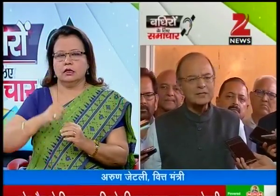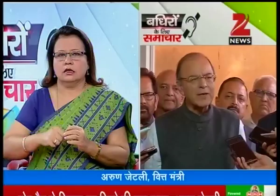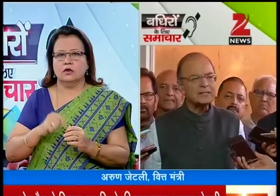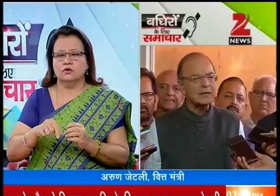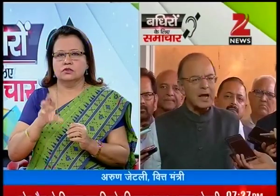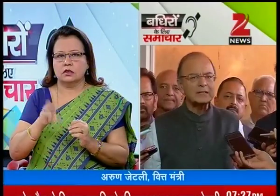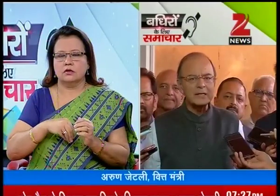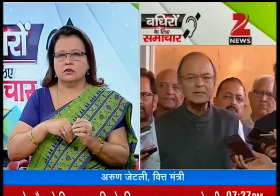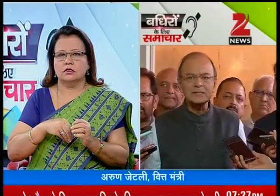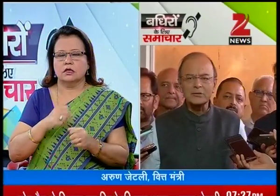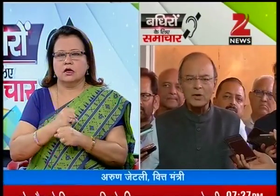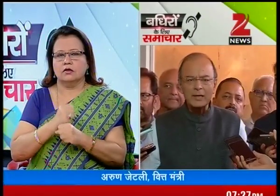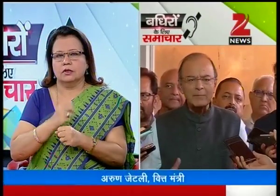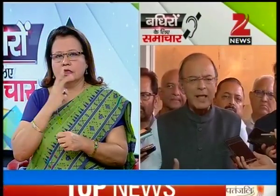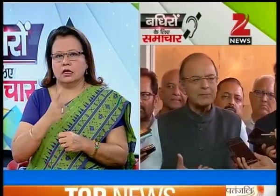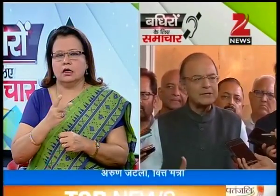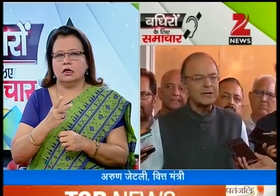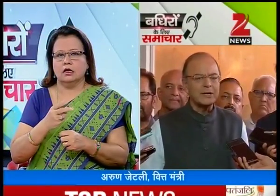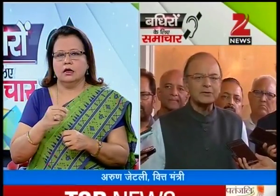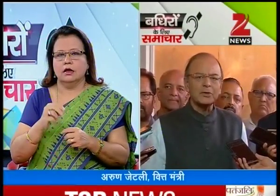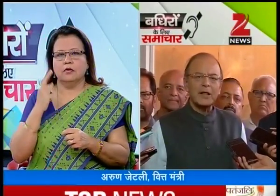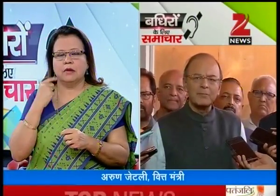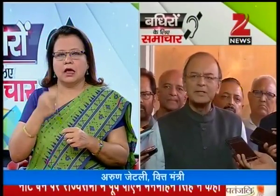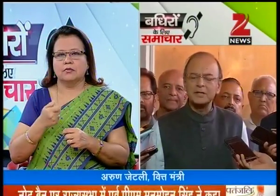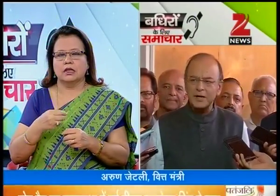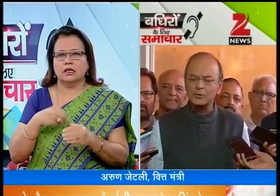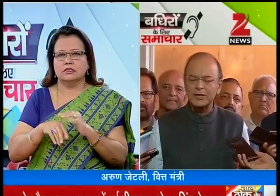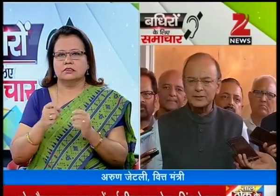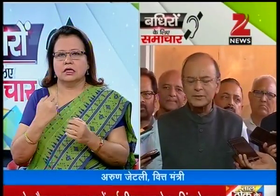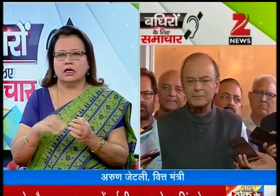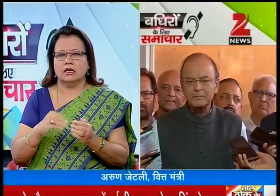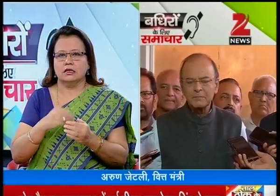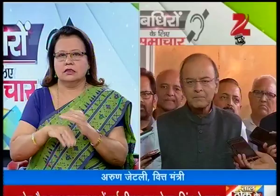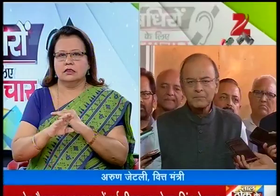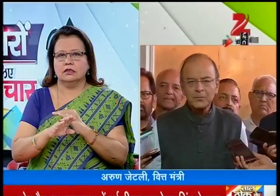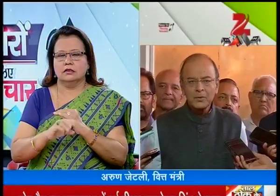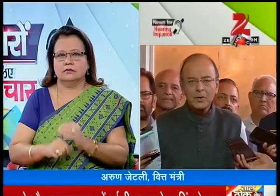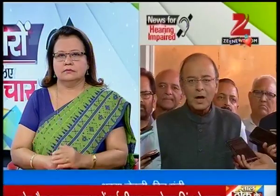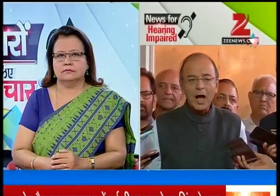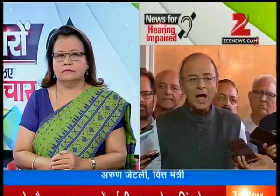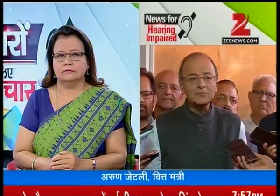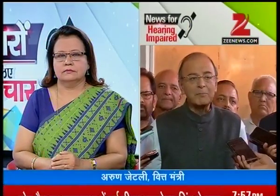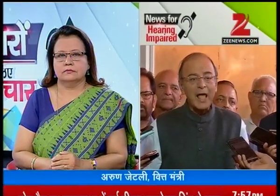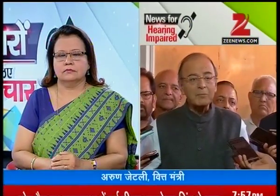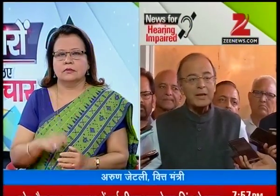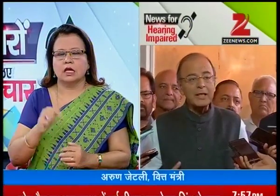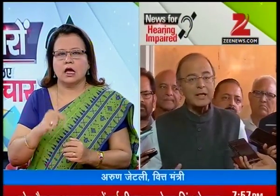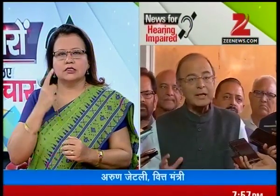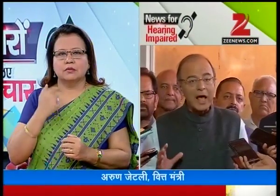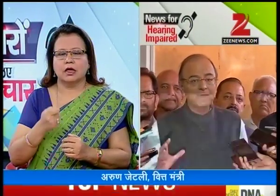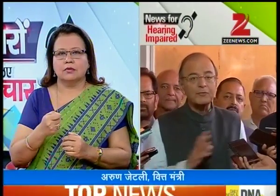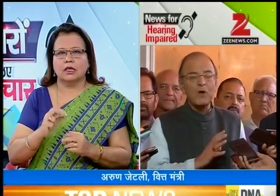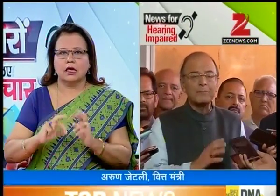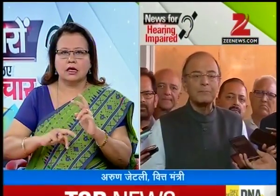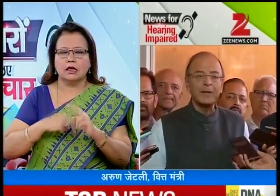स्कैंडल वाली सरकार देखी जिसके दौरान यह ब्लैक मनी जनरेट और क्राइम मनी जनरेट हो रही थी आज ब्लैक मनी के